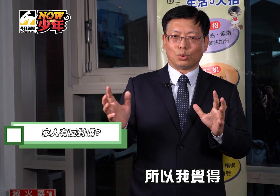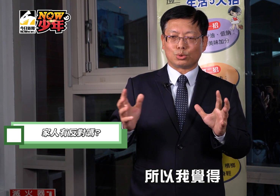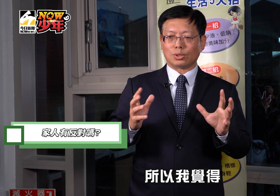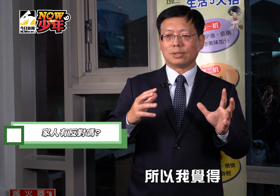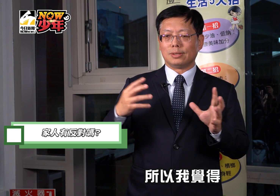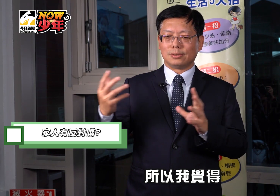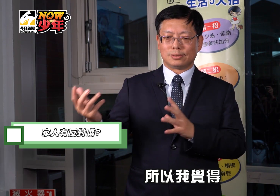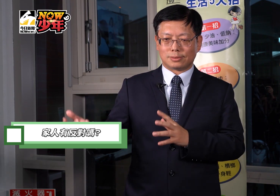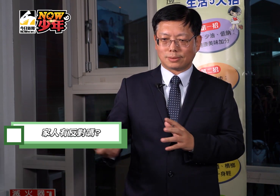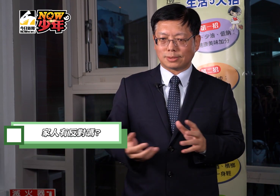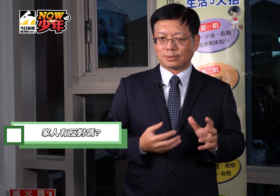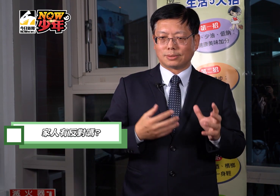觉得